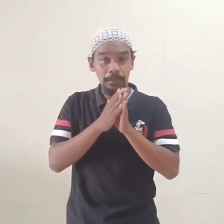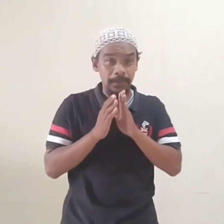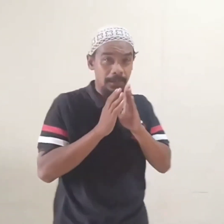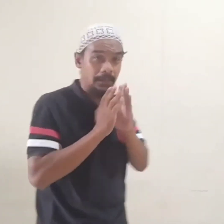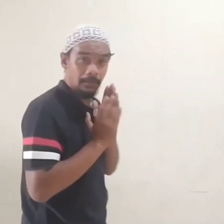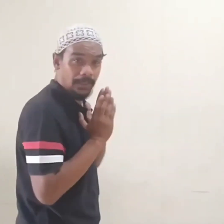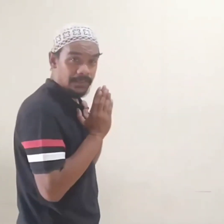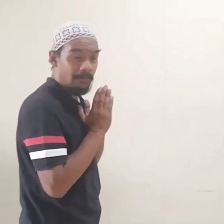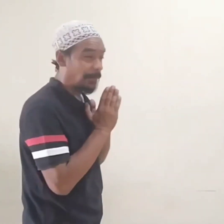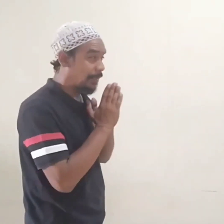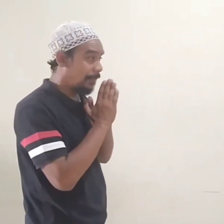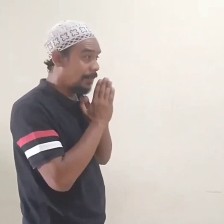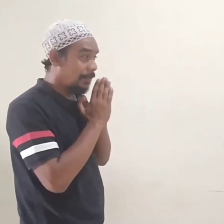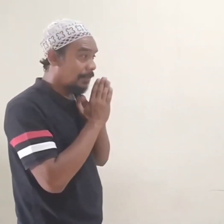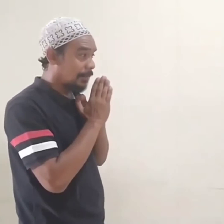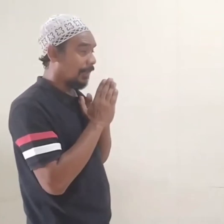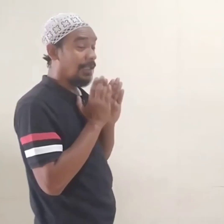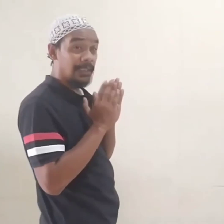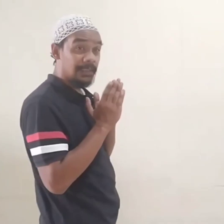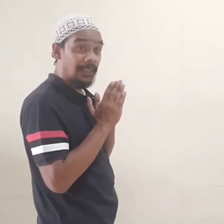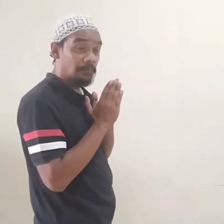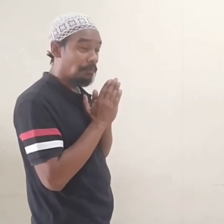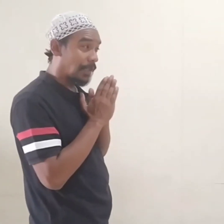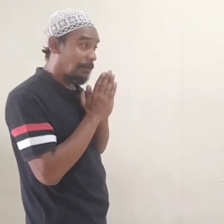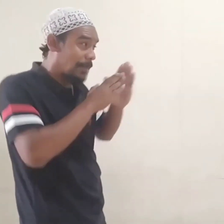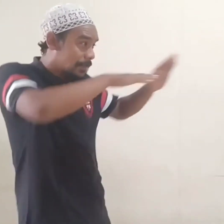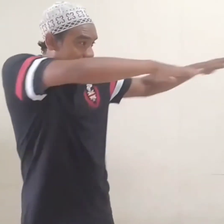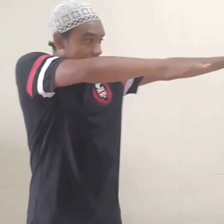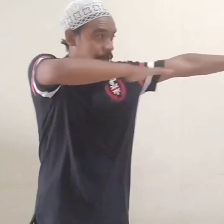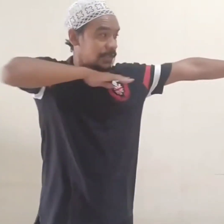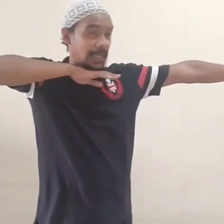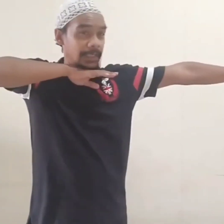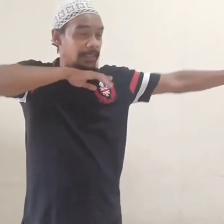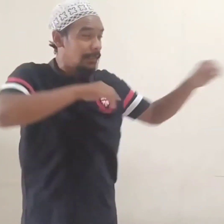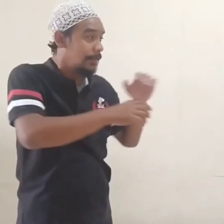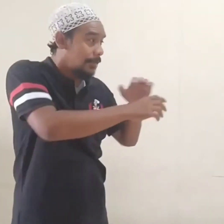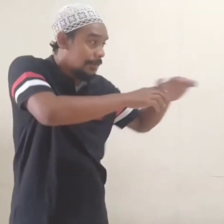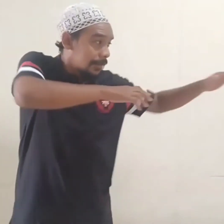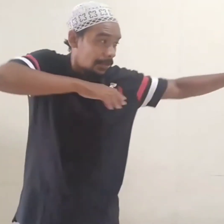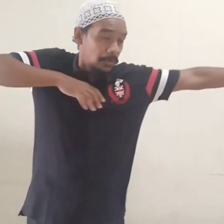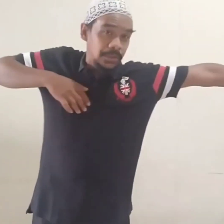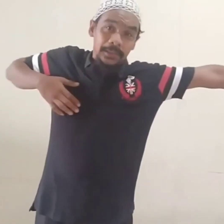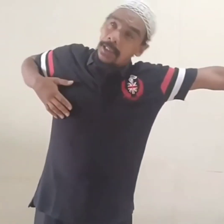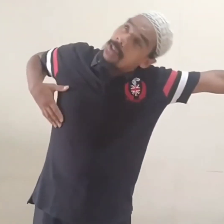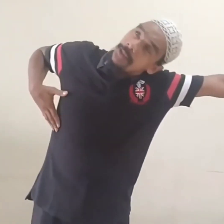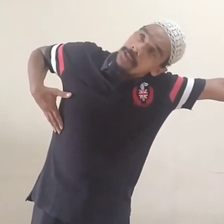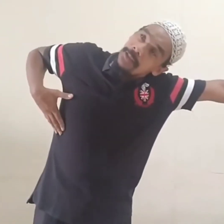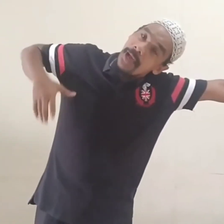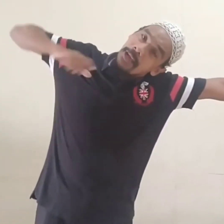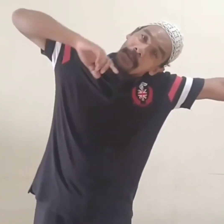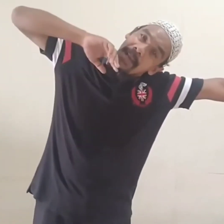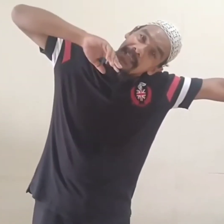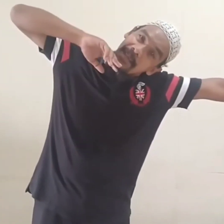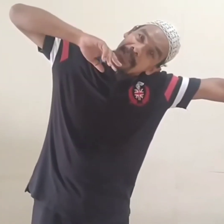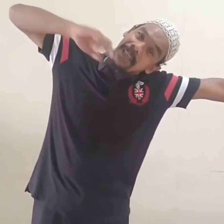seperti ini. Kalau dari samping, ketika kita ingin bernapas, ini posisi air, kita luruskan tangan. Nah, kepala kita